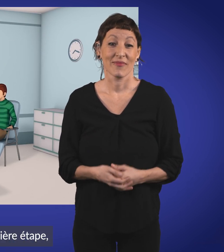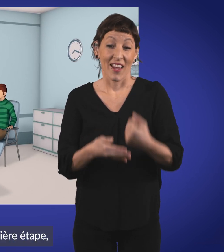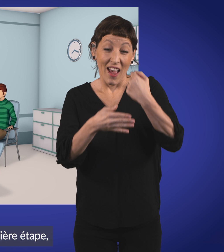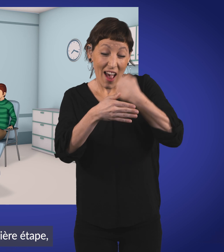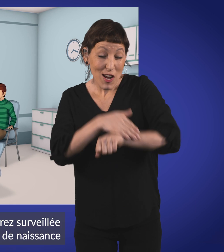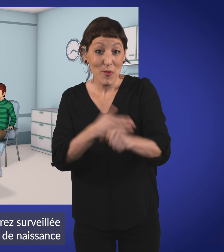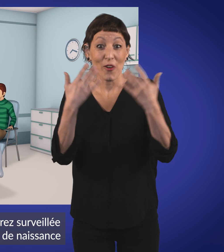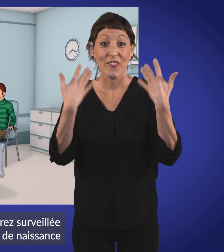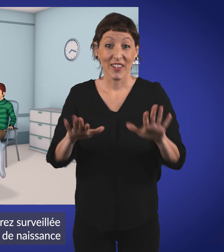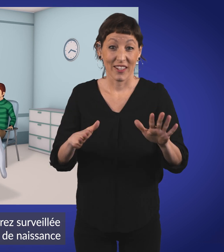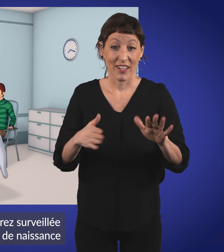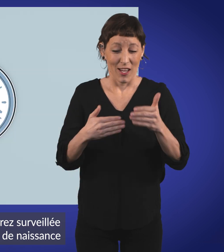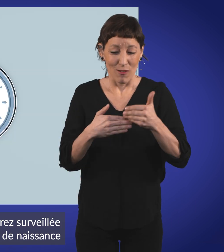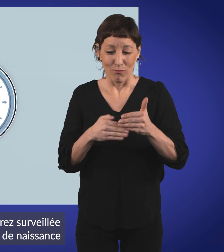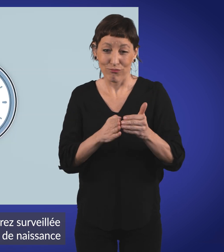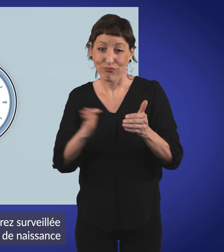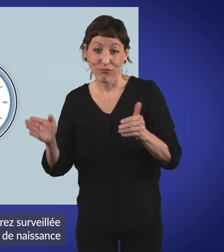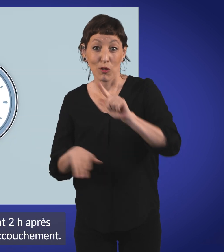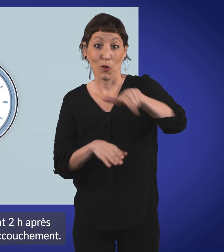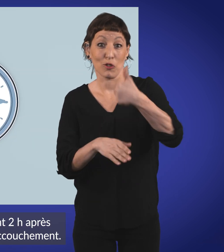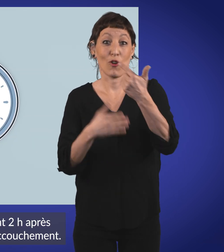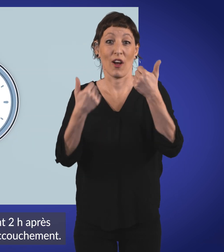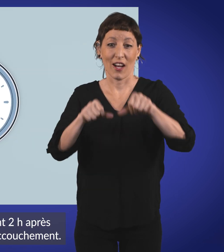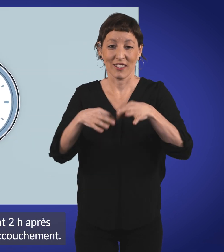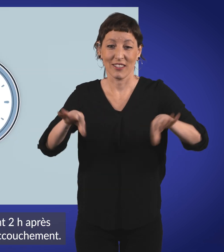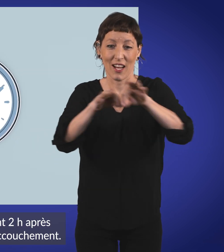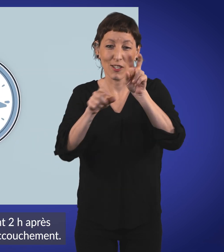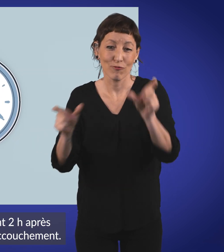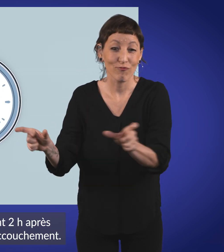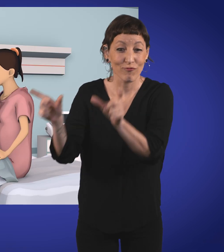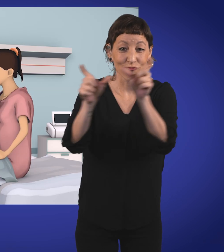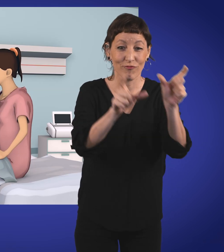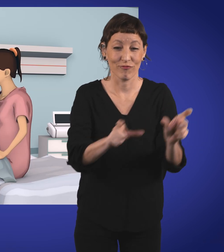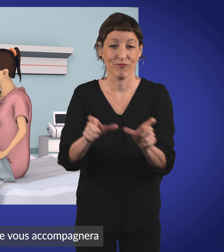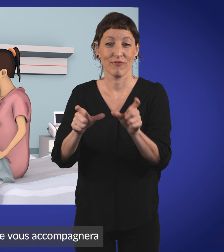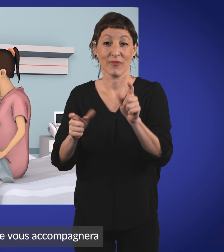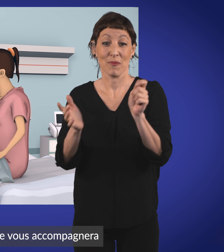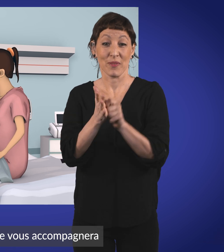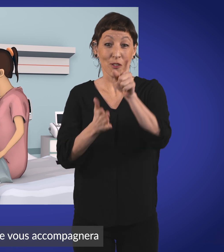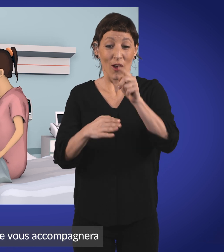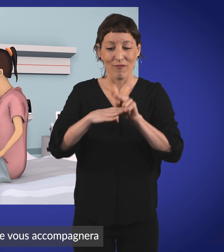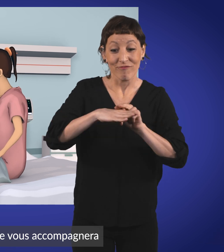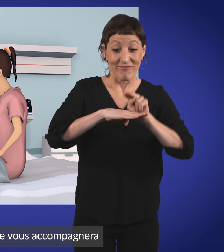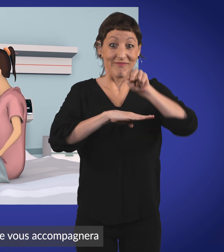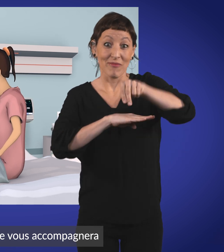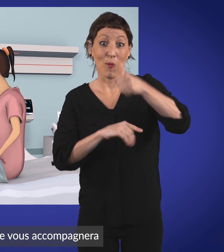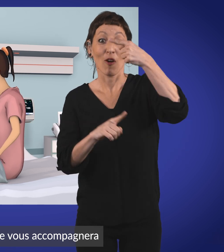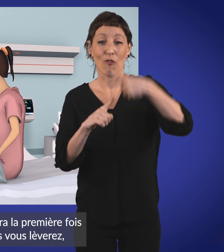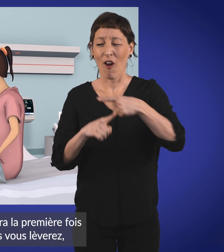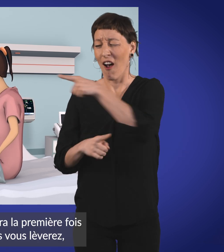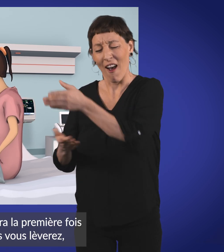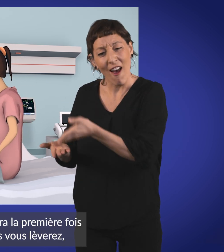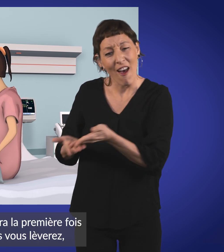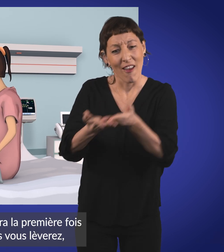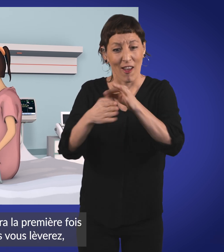Dernière étape, vous serez surveillé en salle de naissance durant 2 heures après votre accouchement. Une sage-femme vous accompagnera